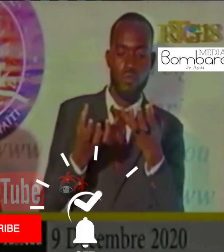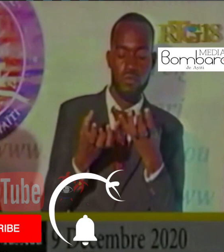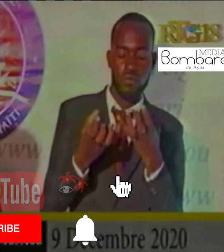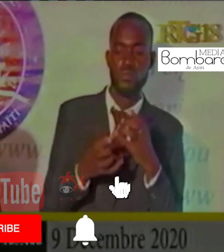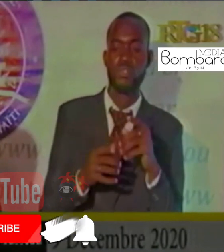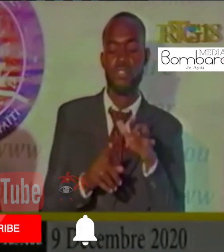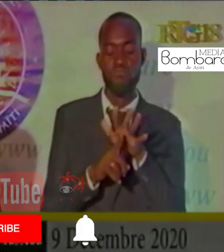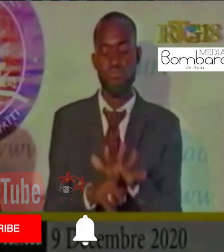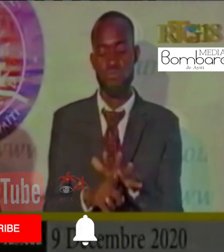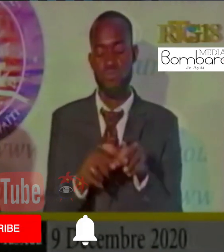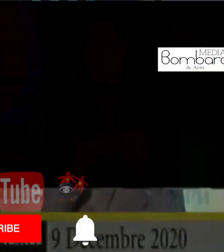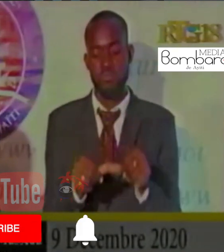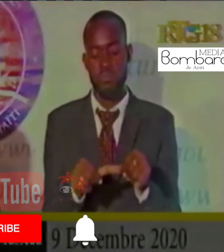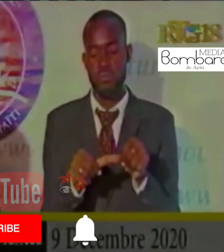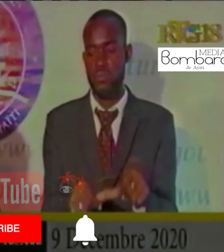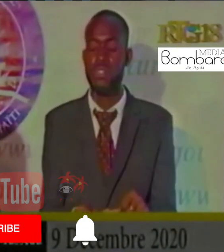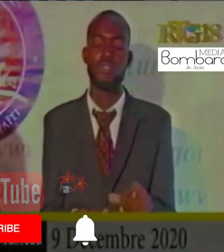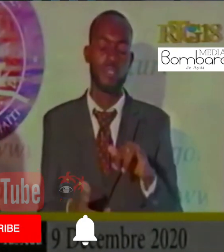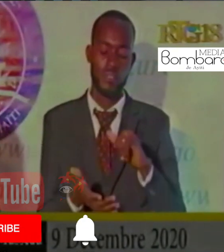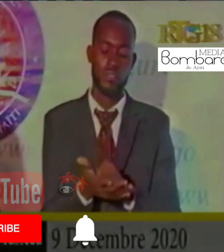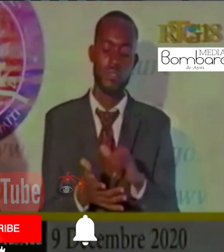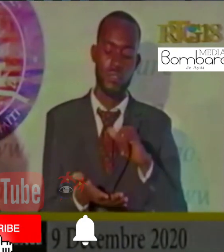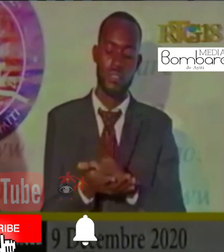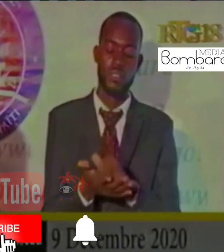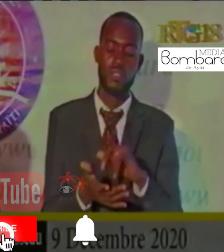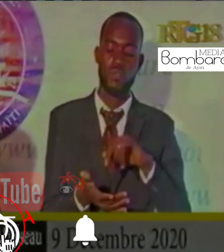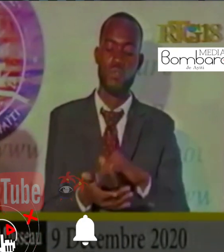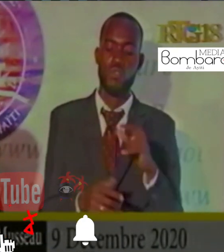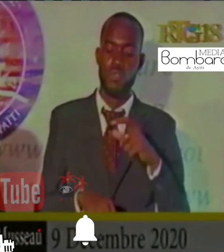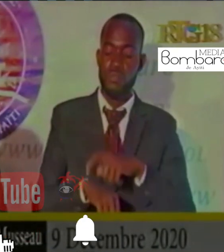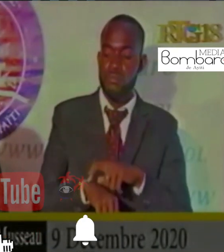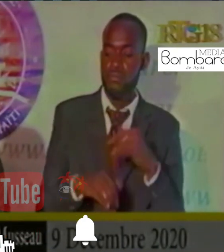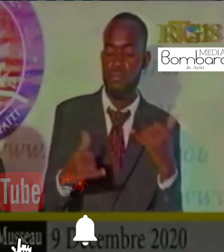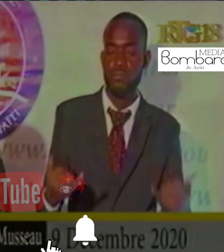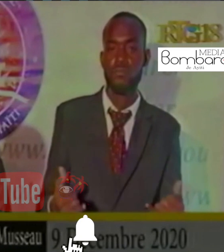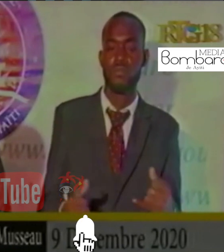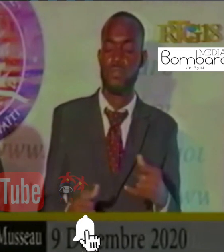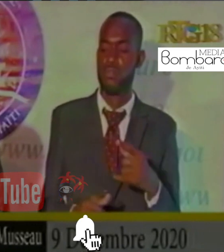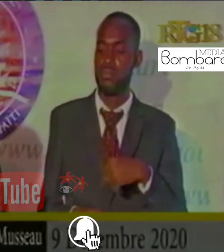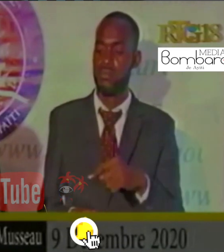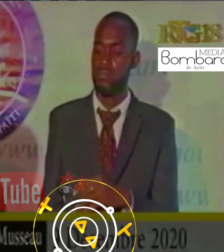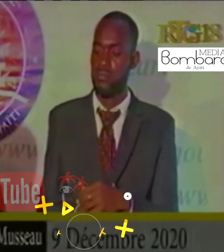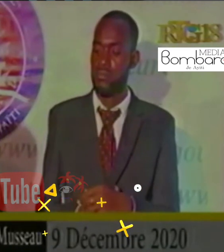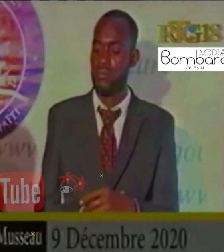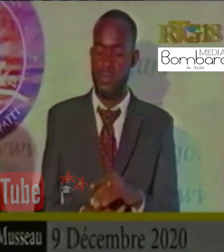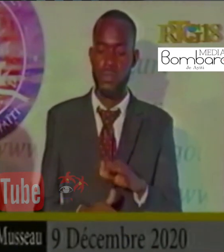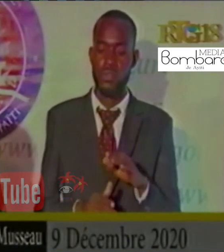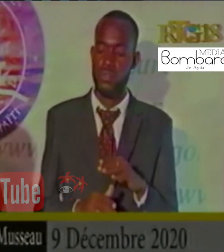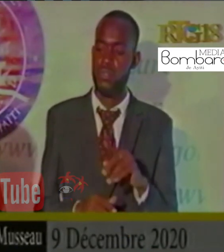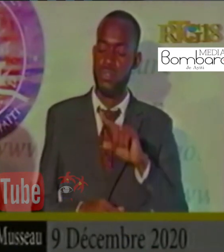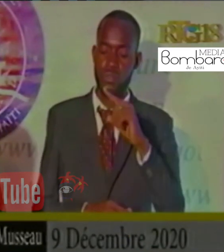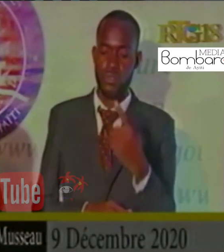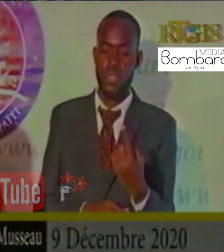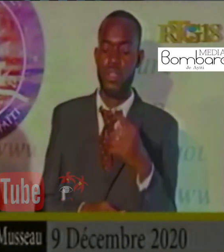tout. C'est dans ces moments que la vigilance des organismes et de la société civile, en particulier celle